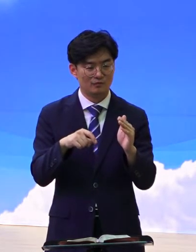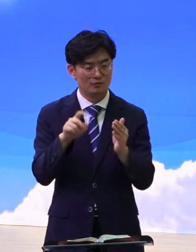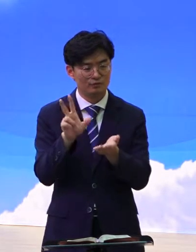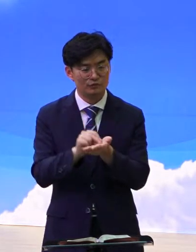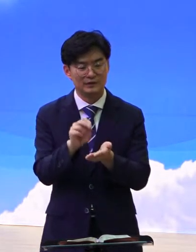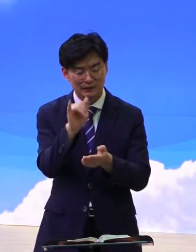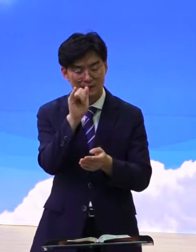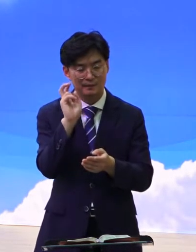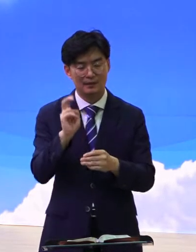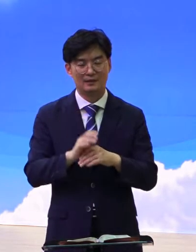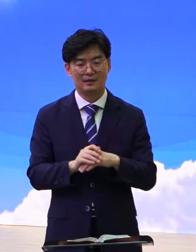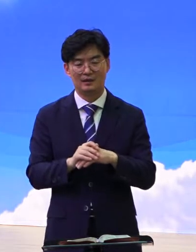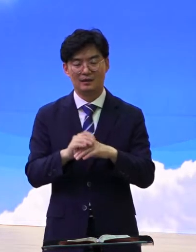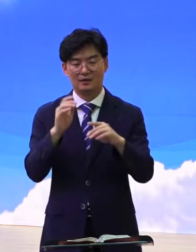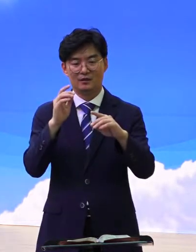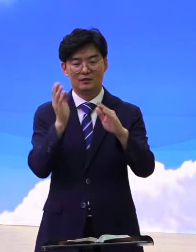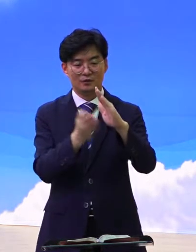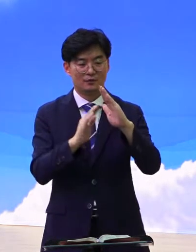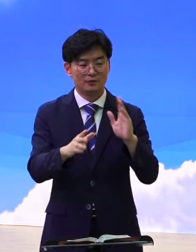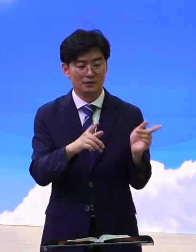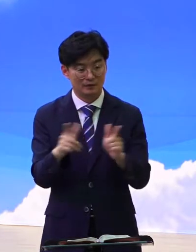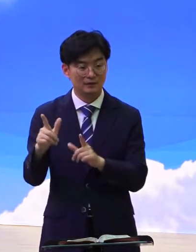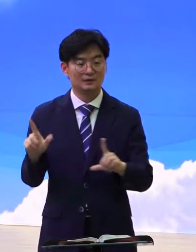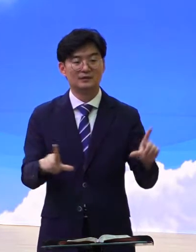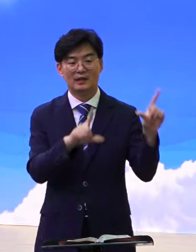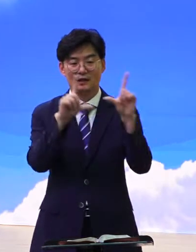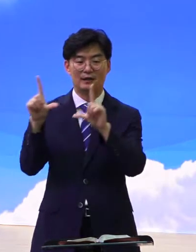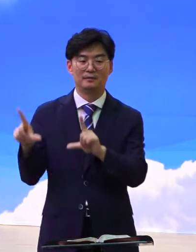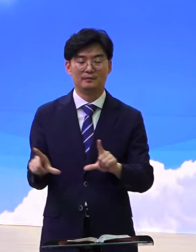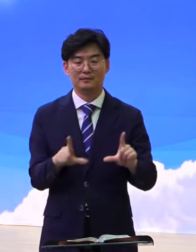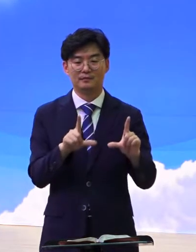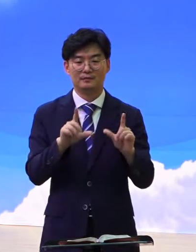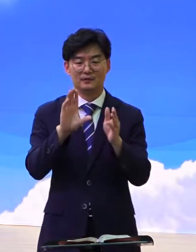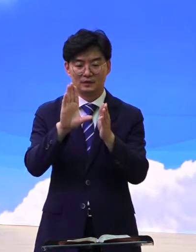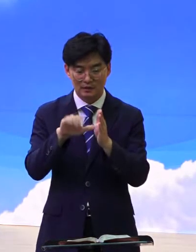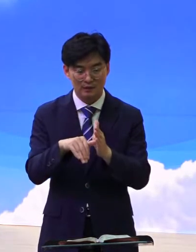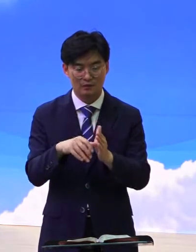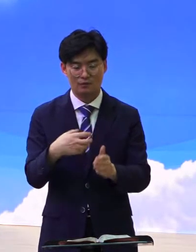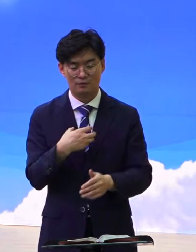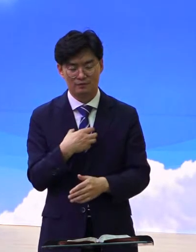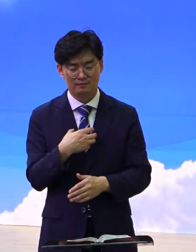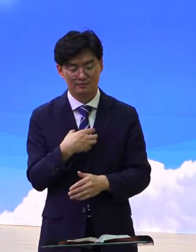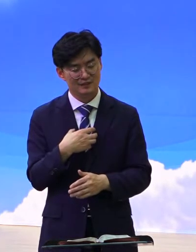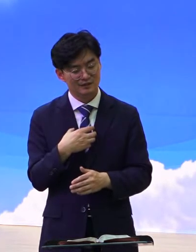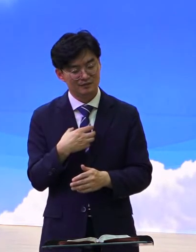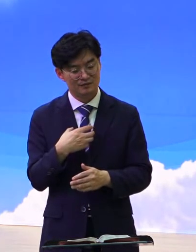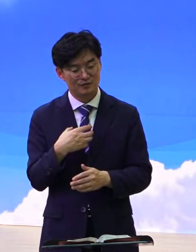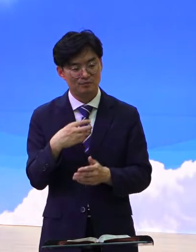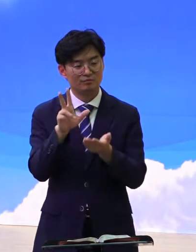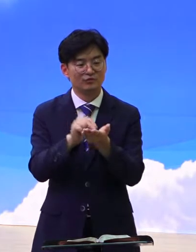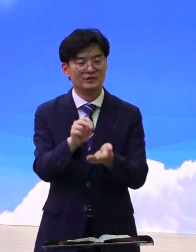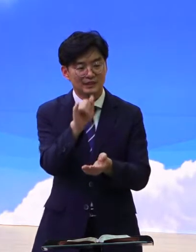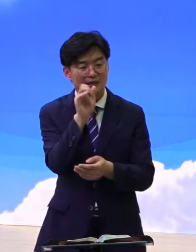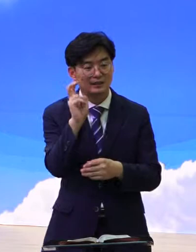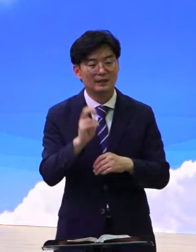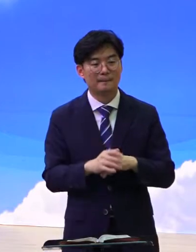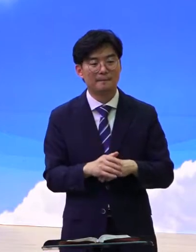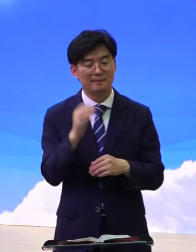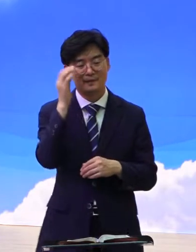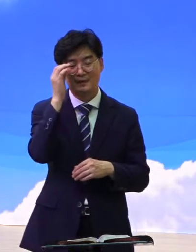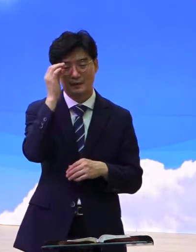성도들의 삶도 어려움을 겪고 있고 위기를 맞고 있다라고 그렇게 이야기합니다. 그래서 신앙이